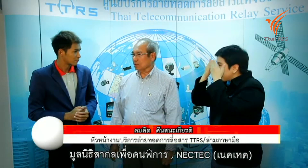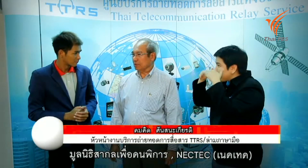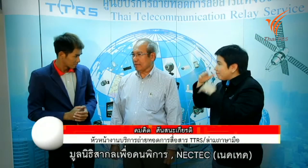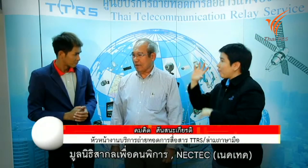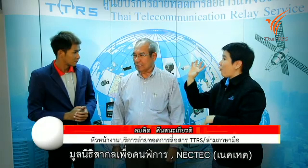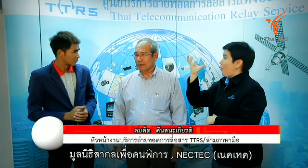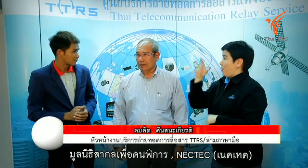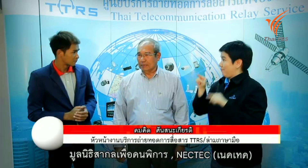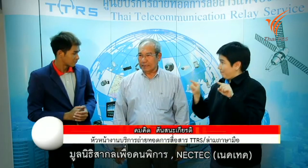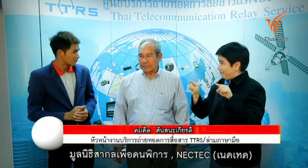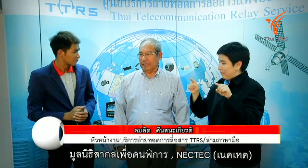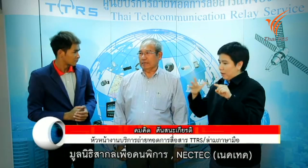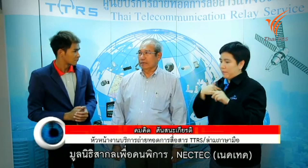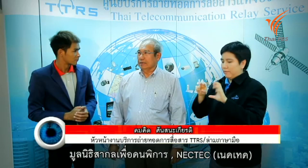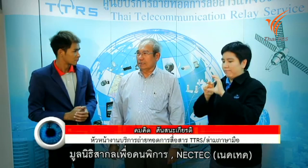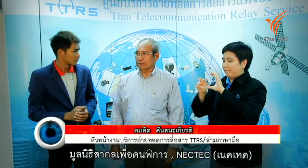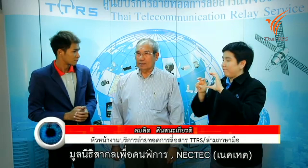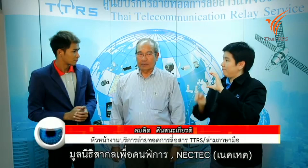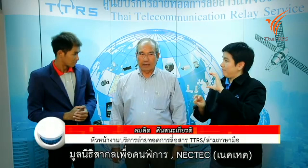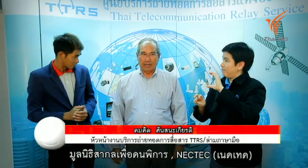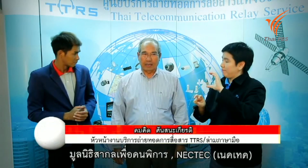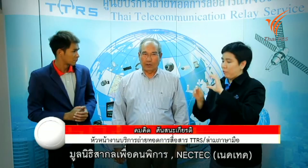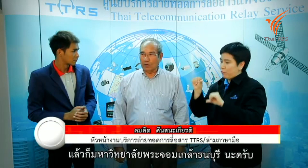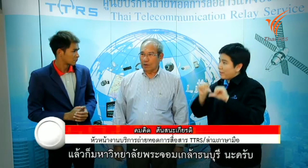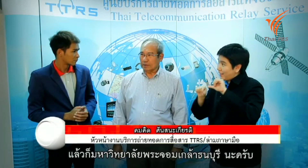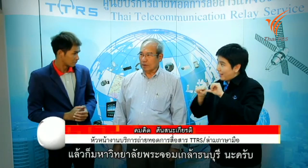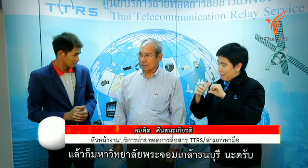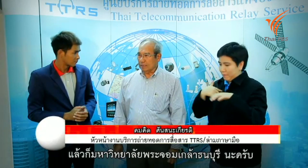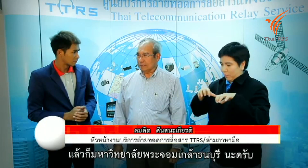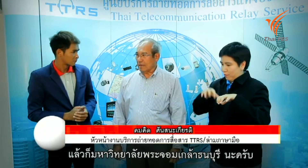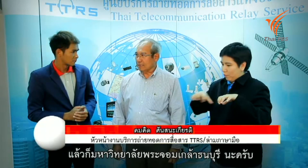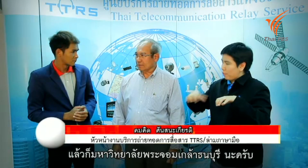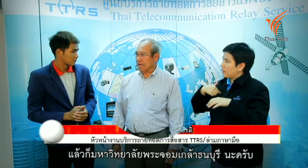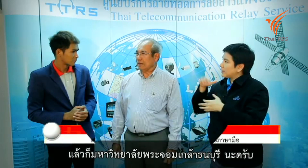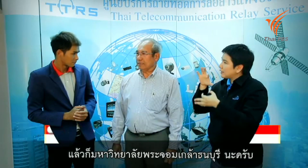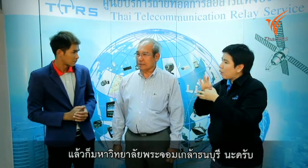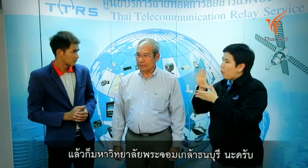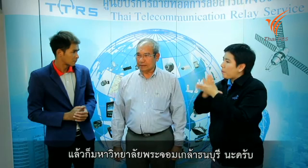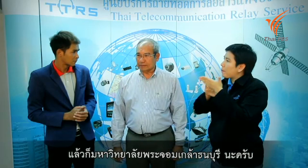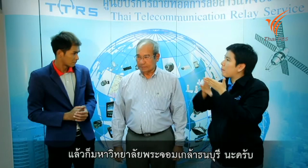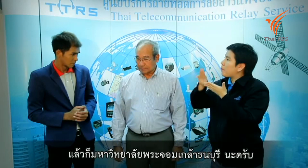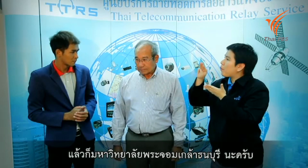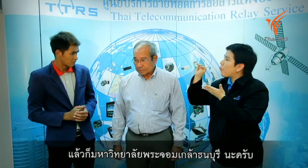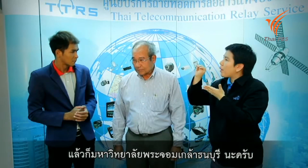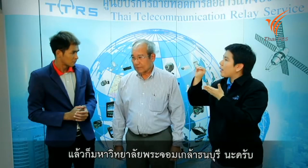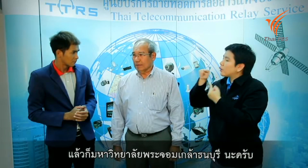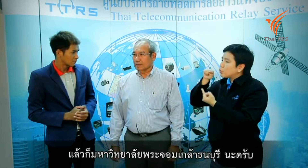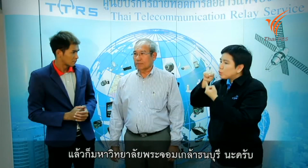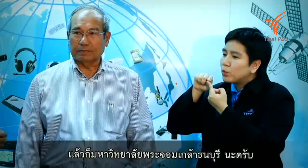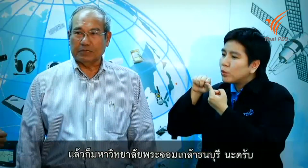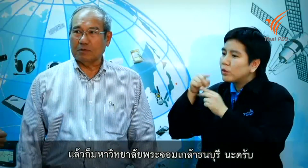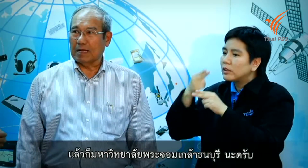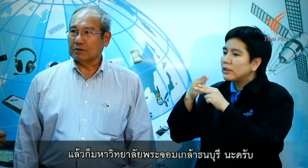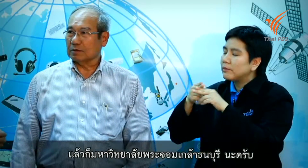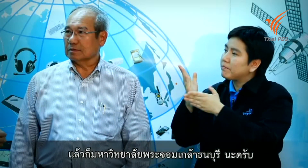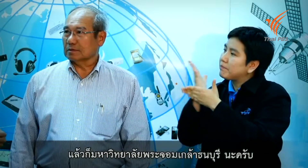สากลเพื่อคนพิการ NECTECH แล้วก็องค์กรทางมหาวิทยาลัย